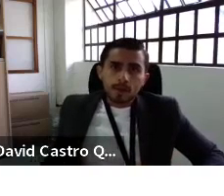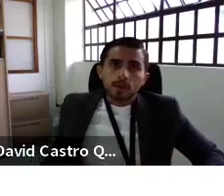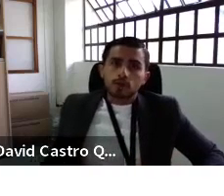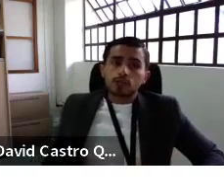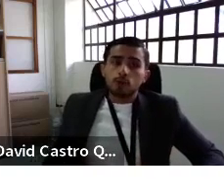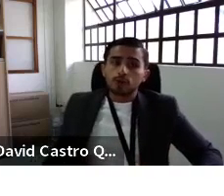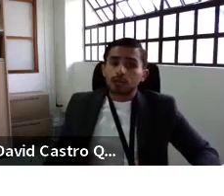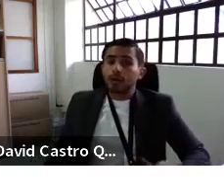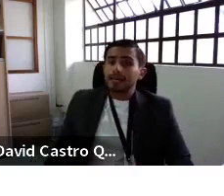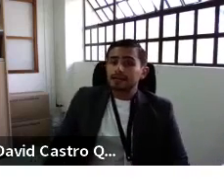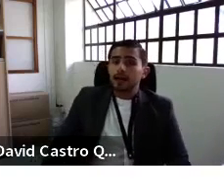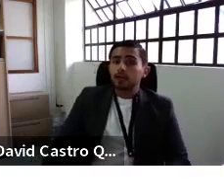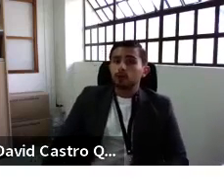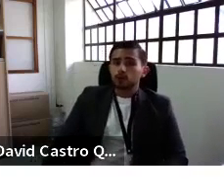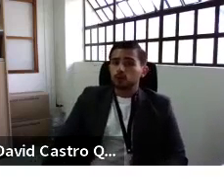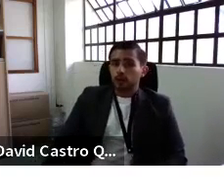entonces somos naturaleza y cultura